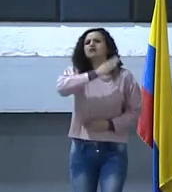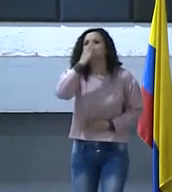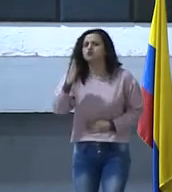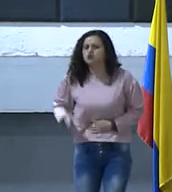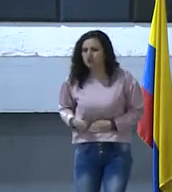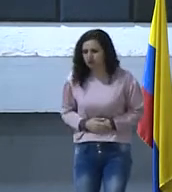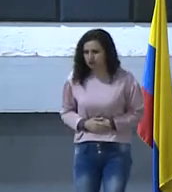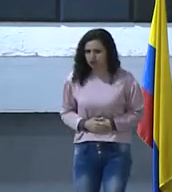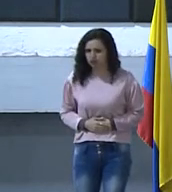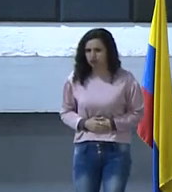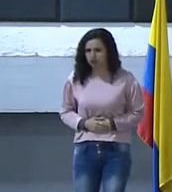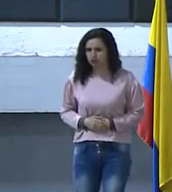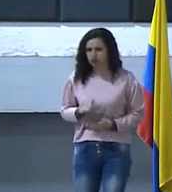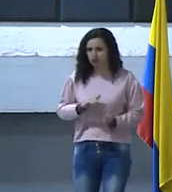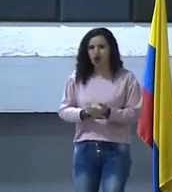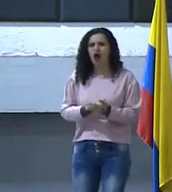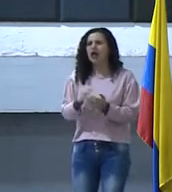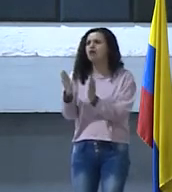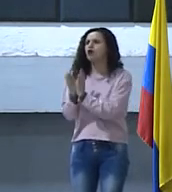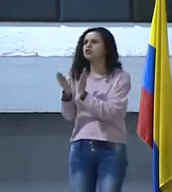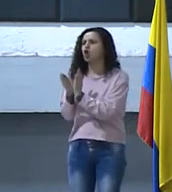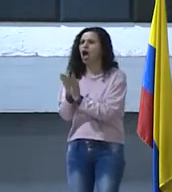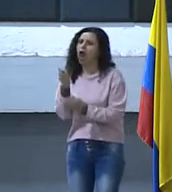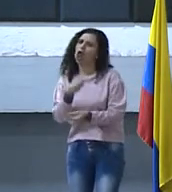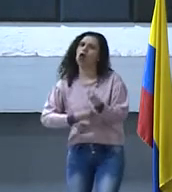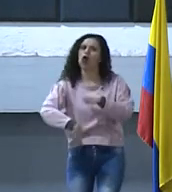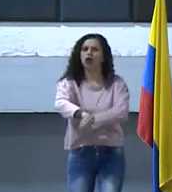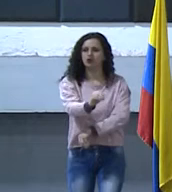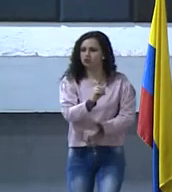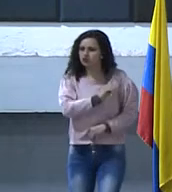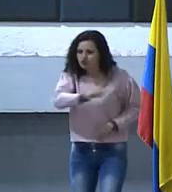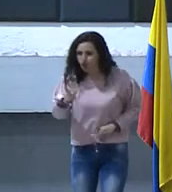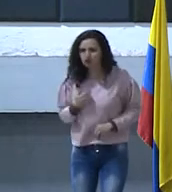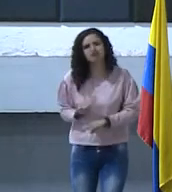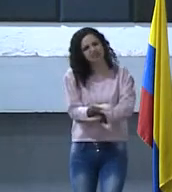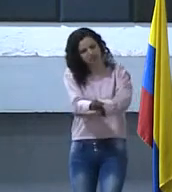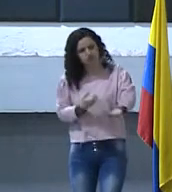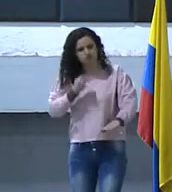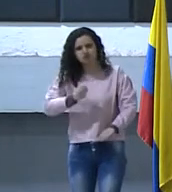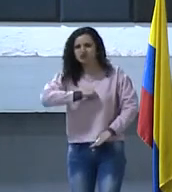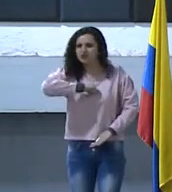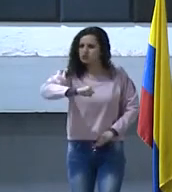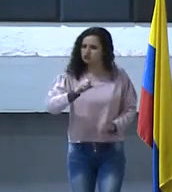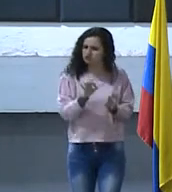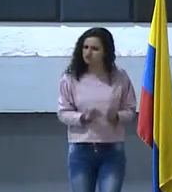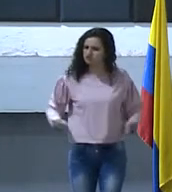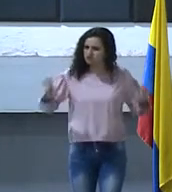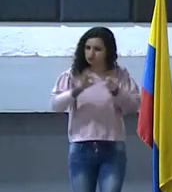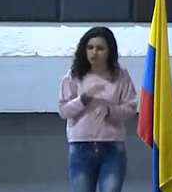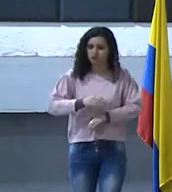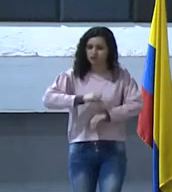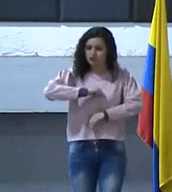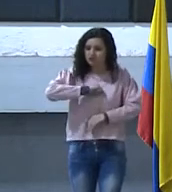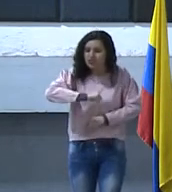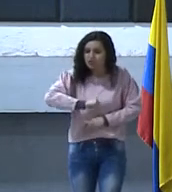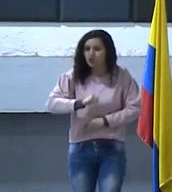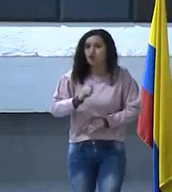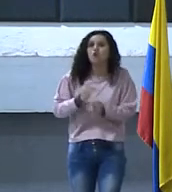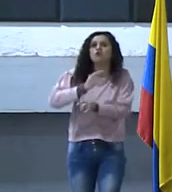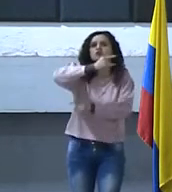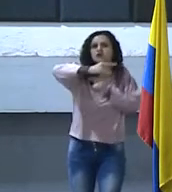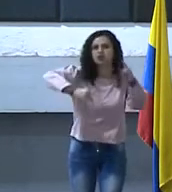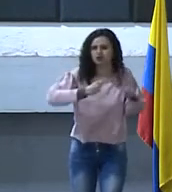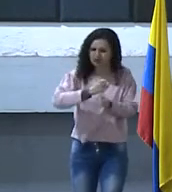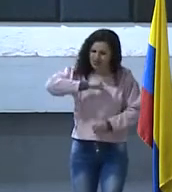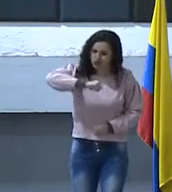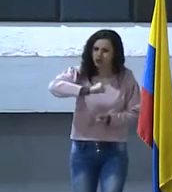empeñar la educación lo exigiremos como un derecho fundamental universal y gratuito para